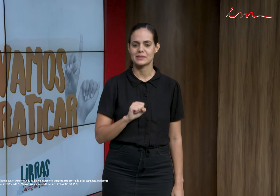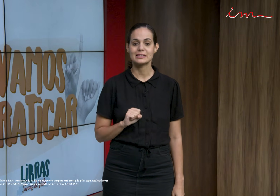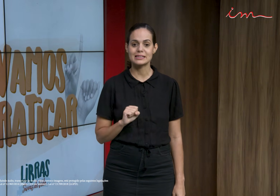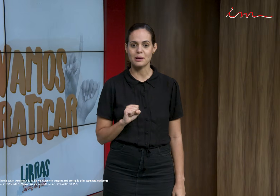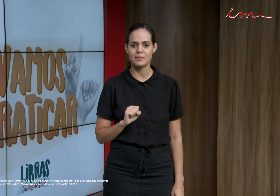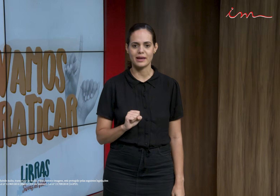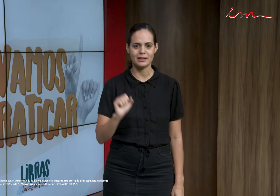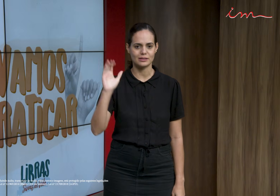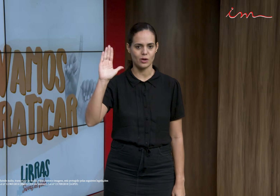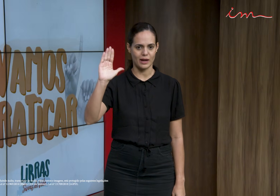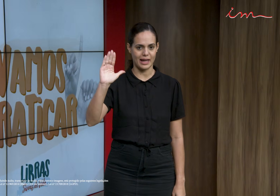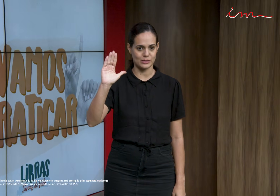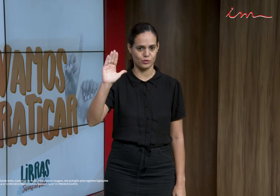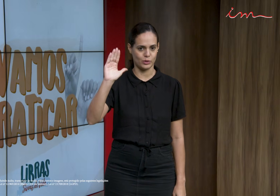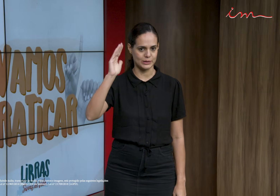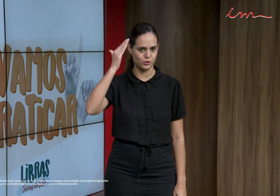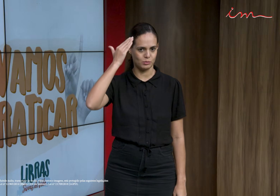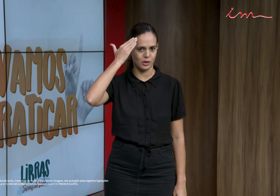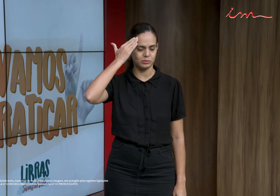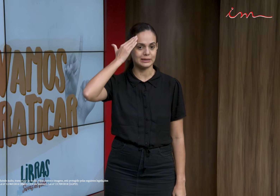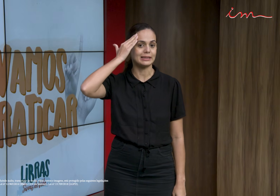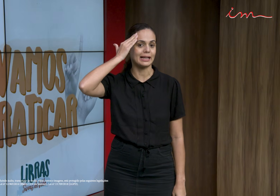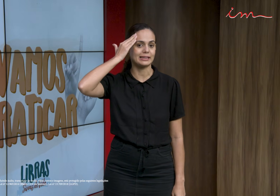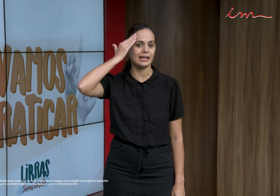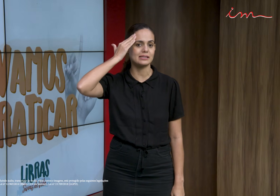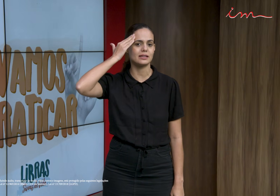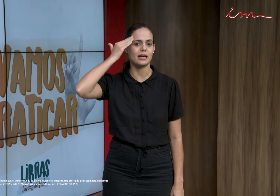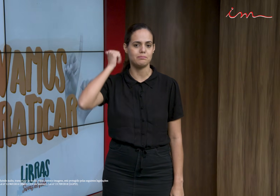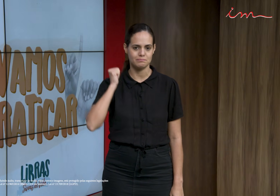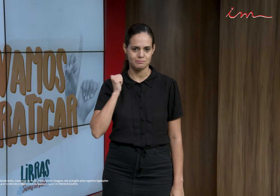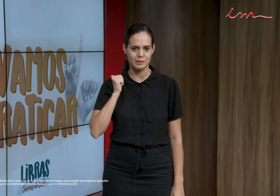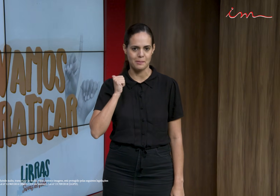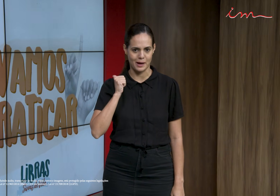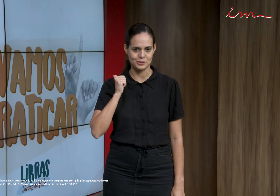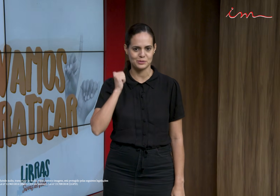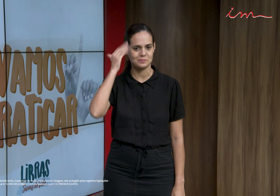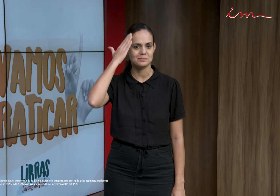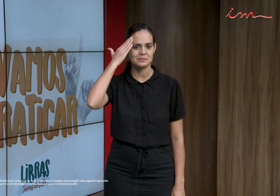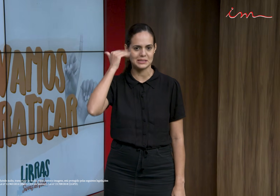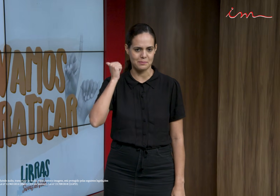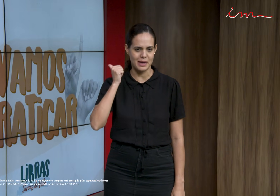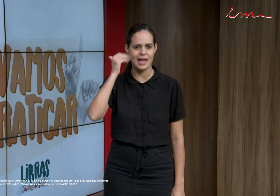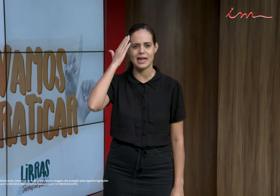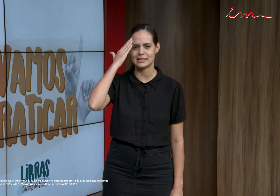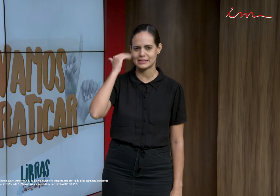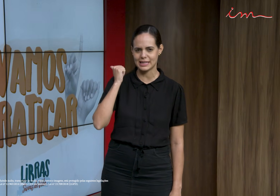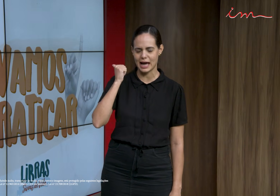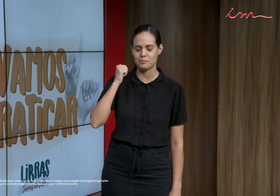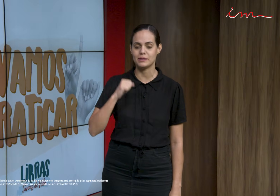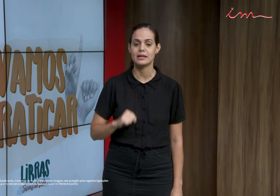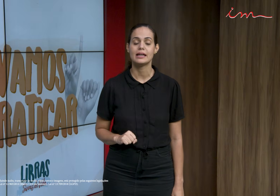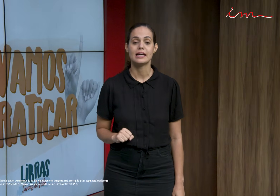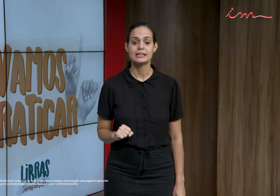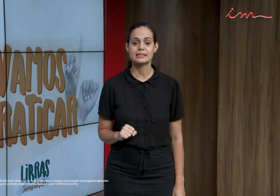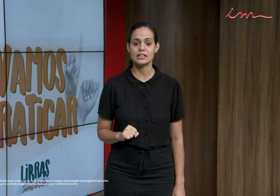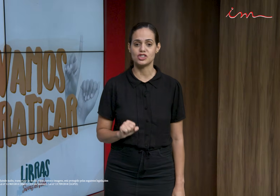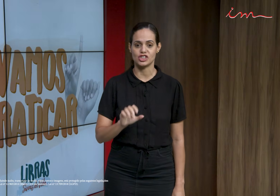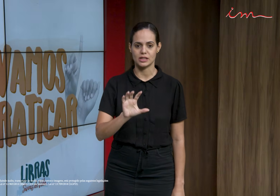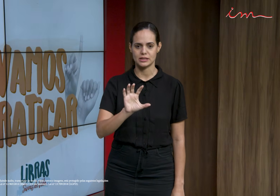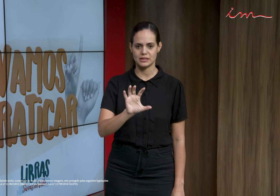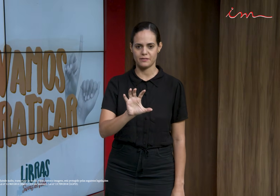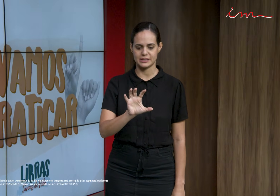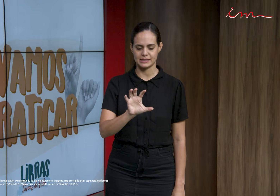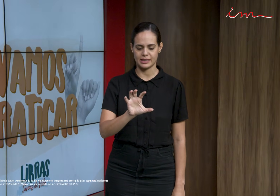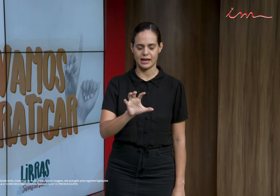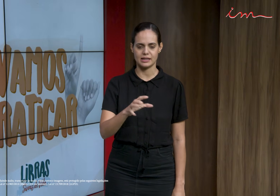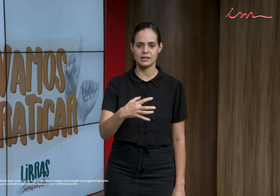pessoa. Saber, essa configuração de mão na testa e para baixo. saber, sabe,